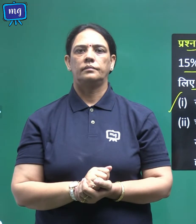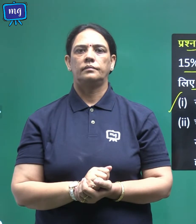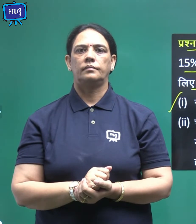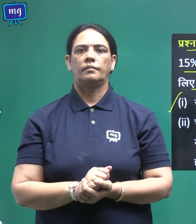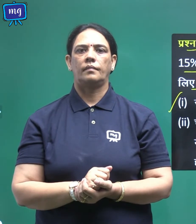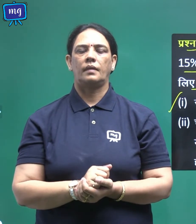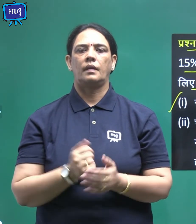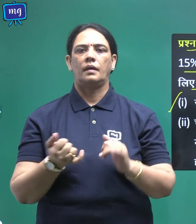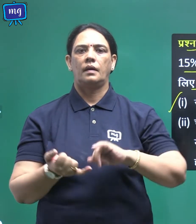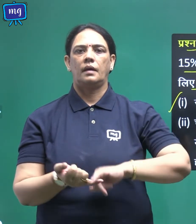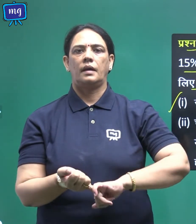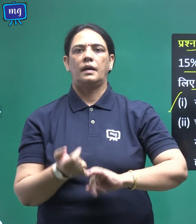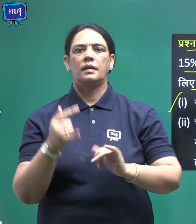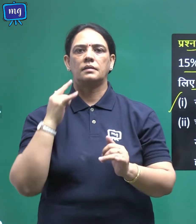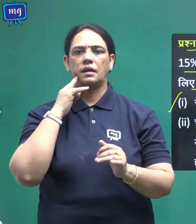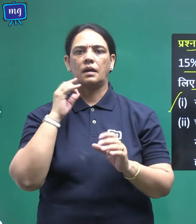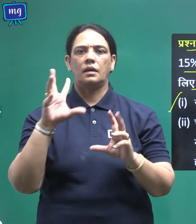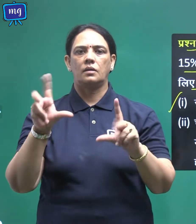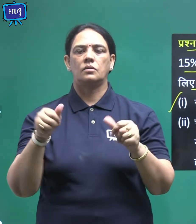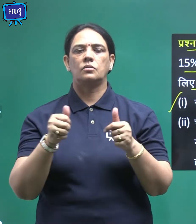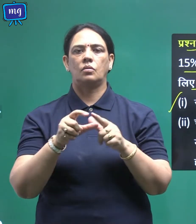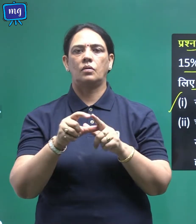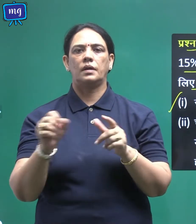साधारण ब्याज ज्ञात कीजिए,